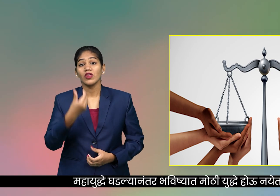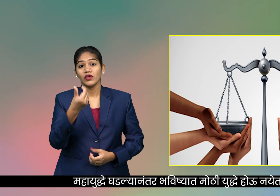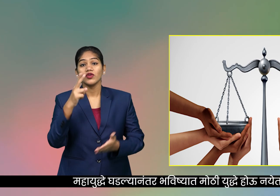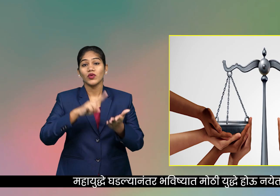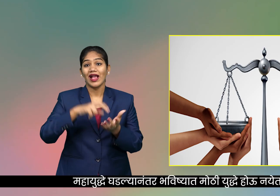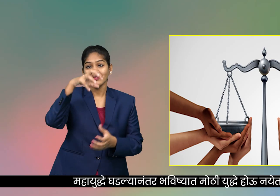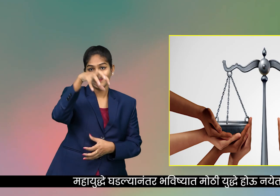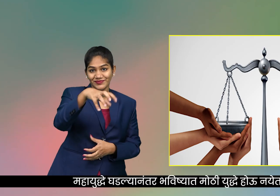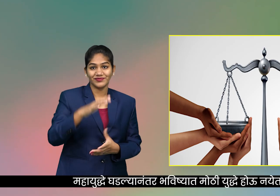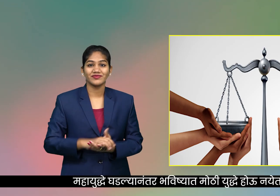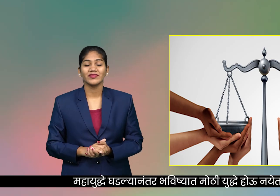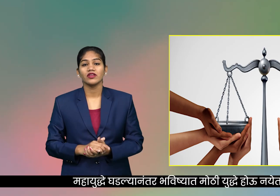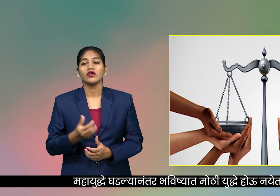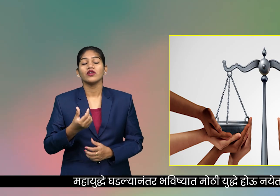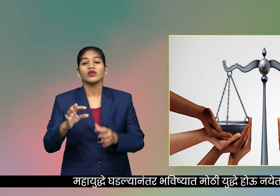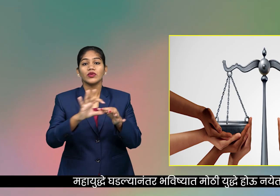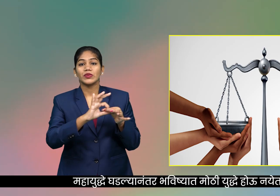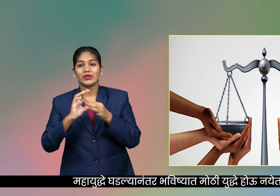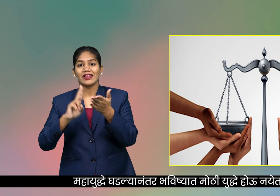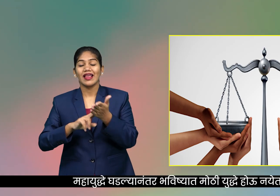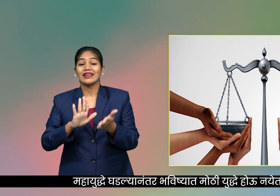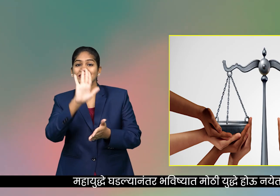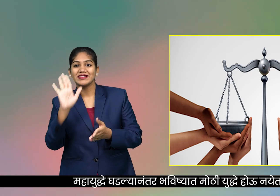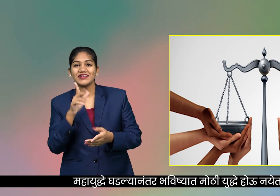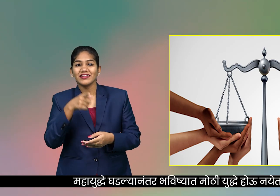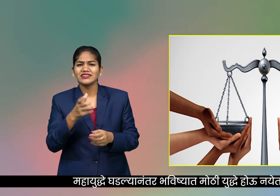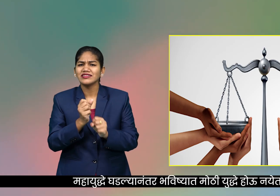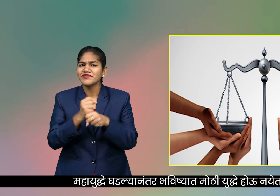महायुद्धे घडल्यानंतर भविष्यता मोठी युद्धे होऊ नये